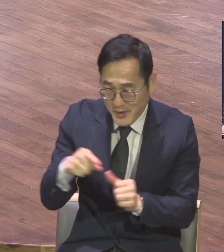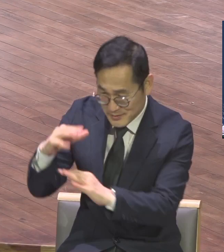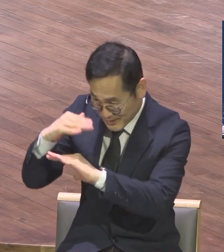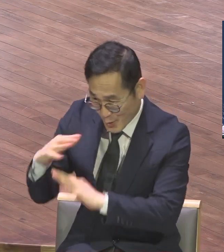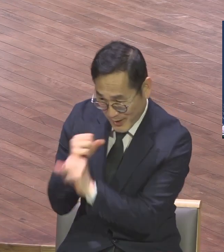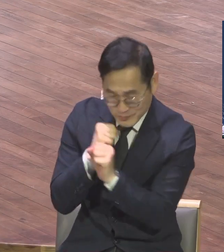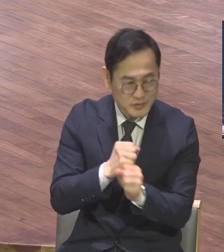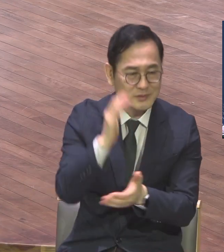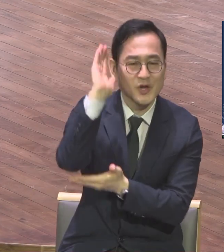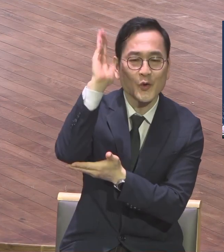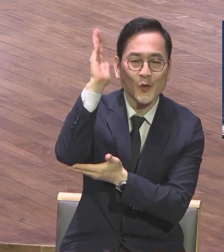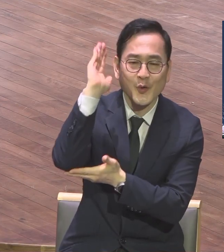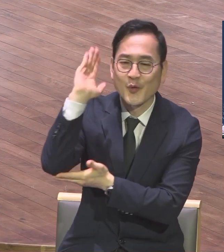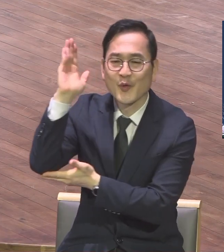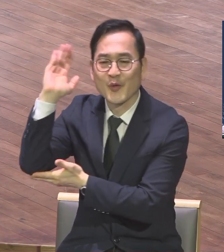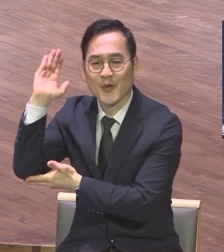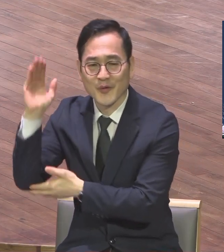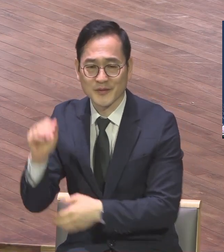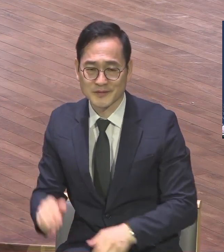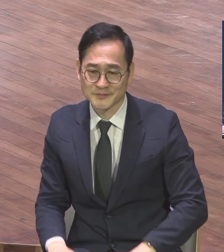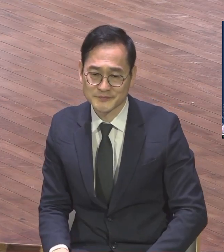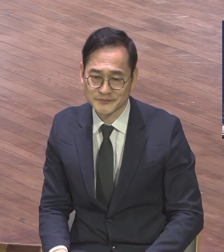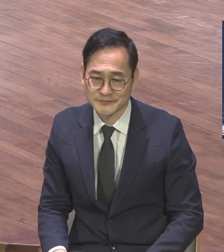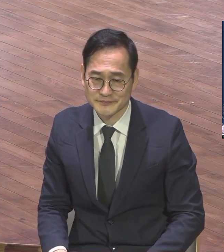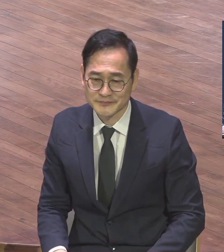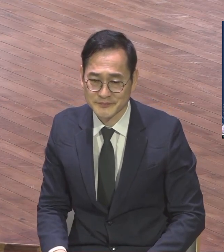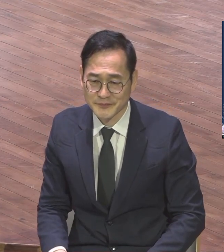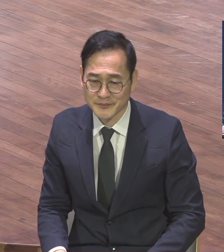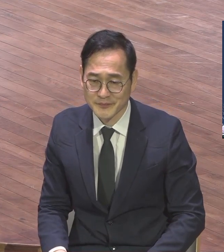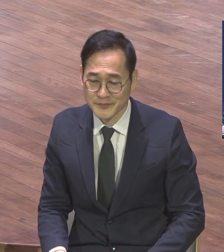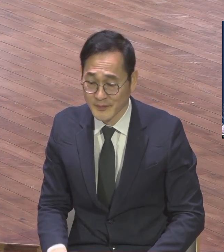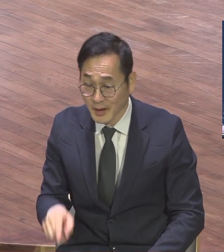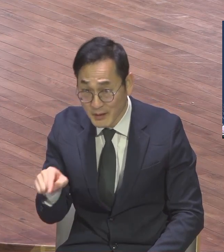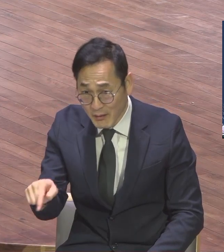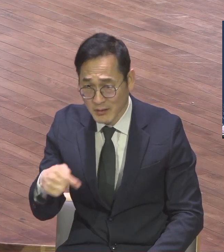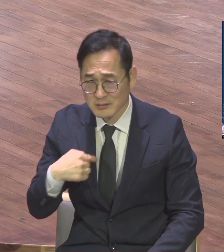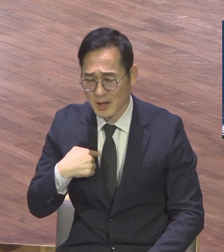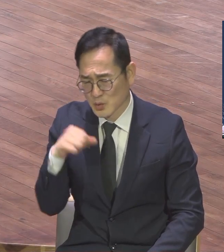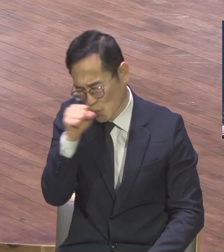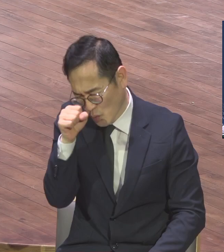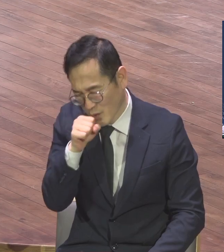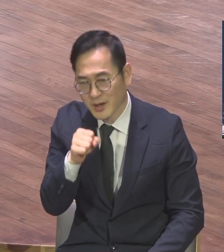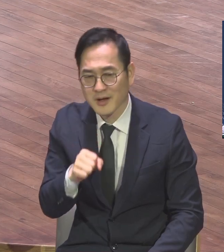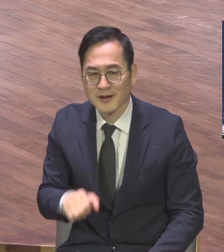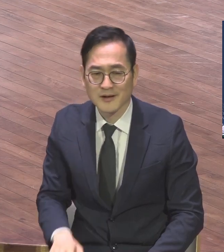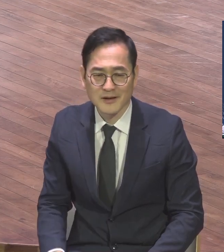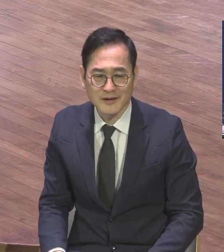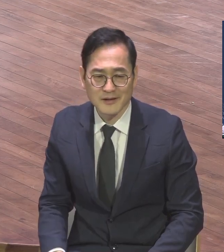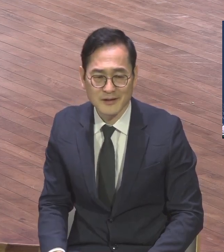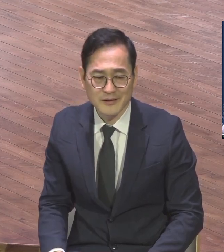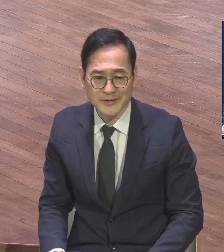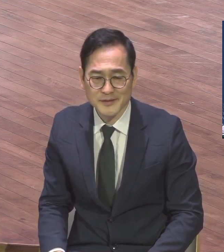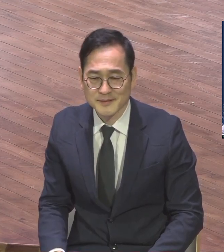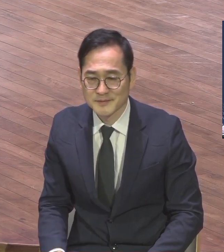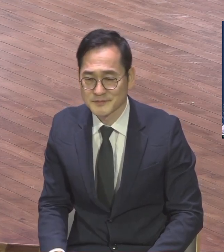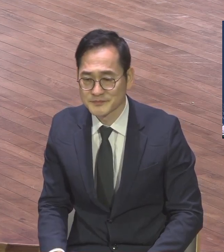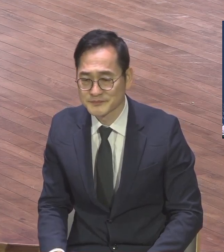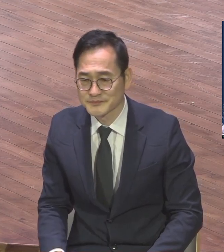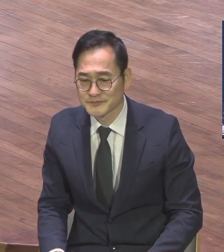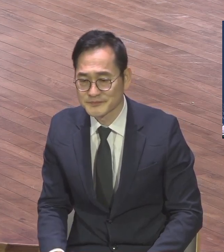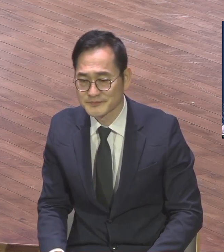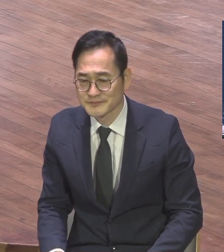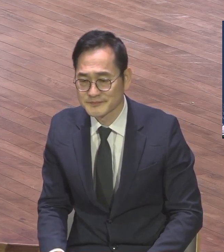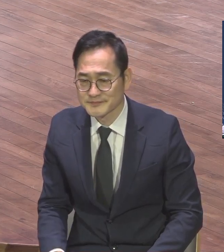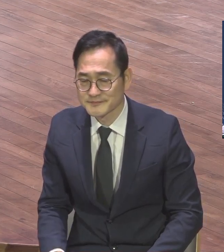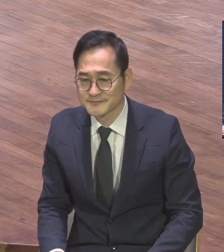이걸 여러분 누가 돈 주고 하라고 해서 하겠어요? 내가 좋아서 내가 은혜 받으니까 하는 거죠. 제가